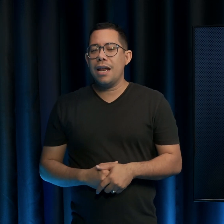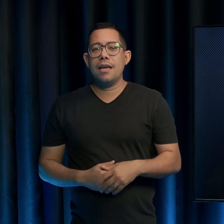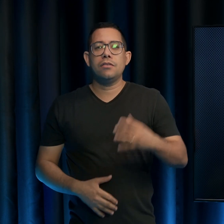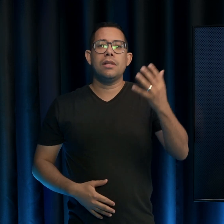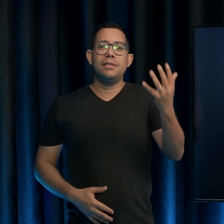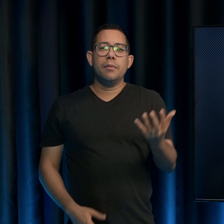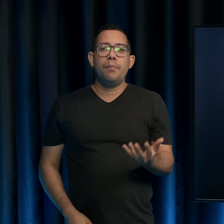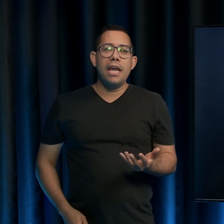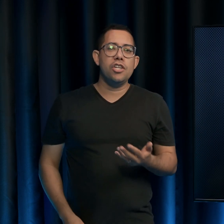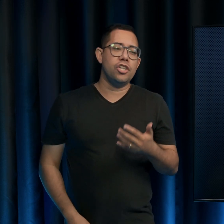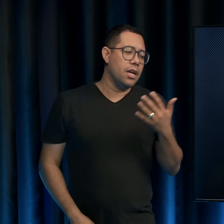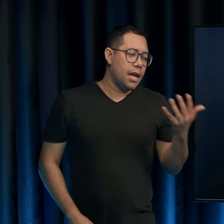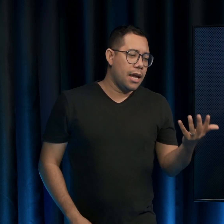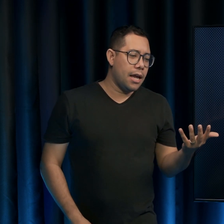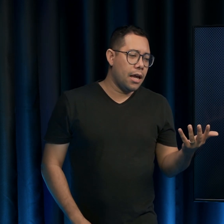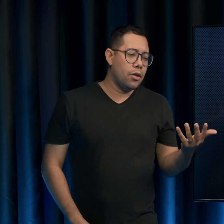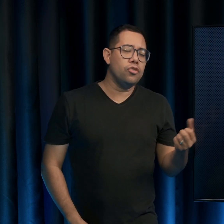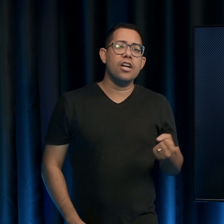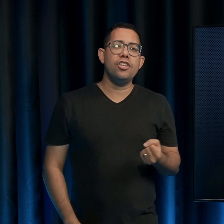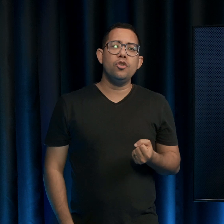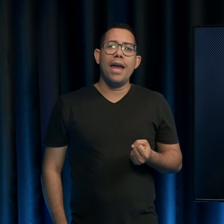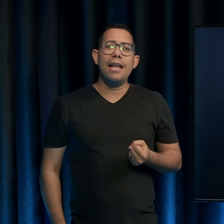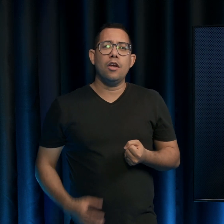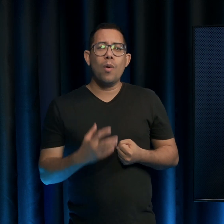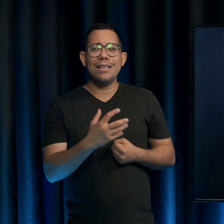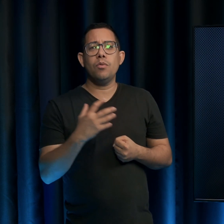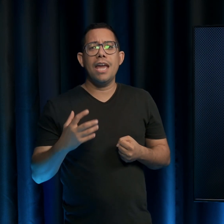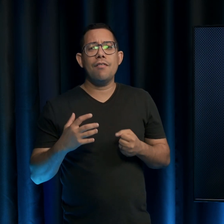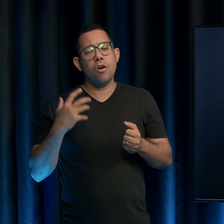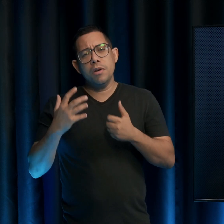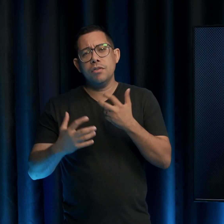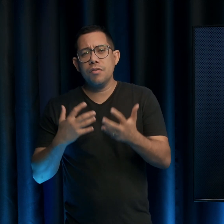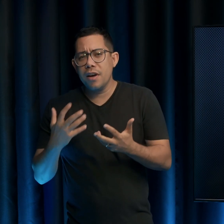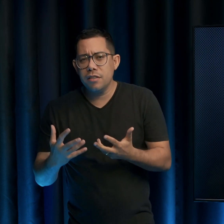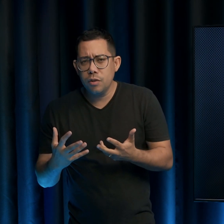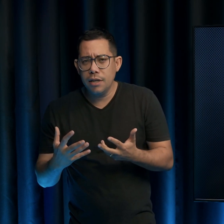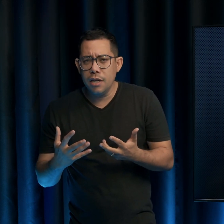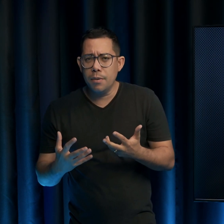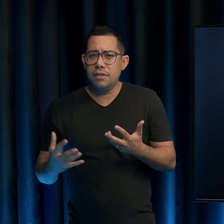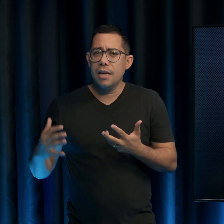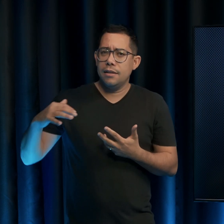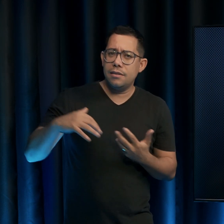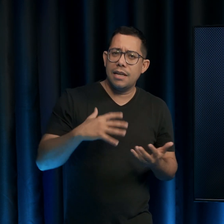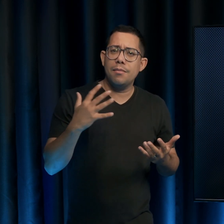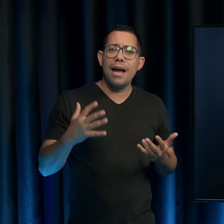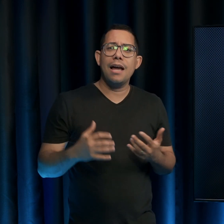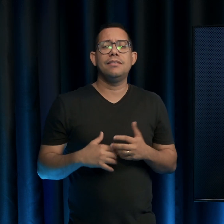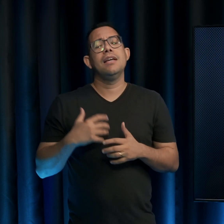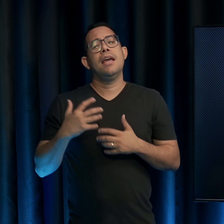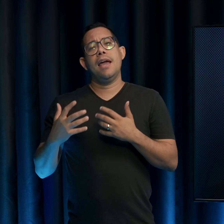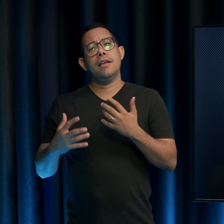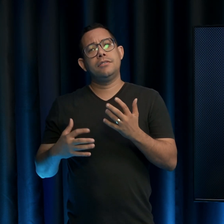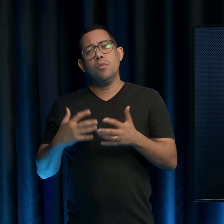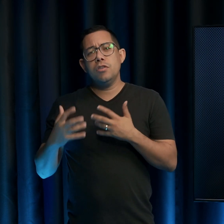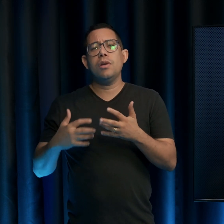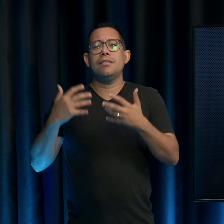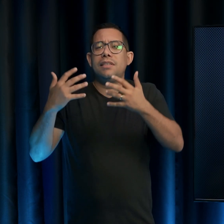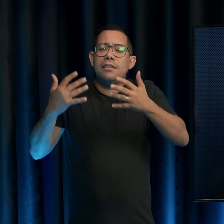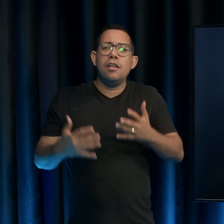questão da serpente no Jardim do Éden, com Adão e Eva, como que você faz isso em Libras, desses animais? São isso as descrições que